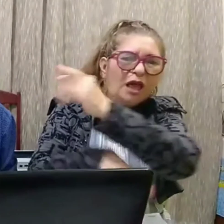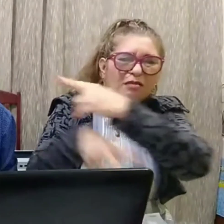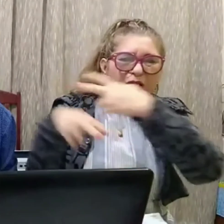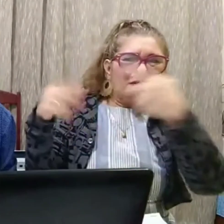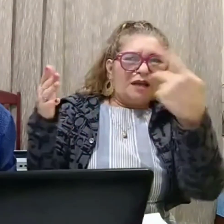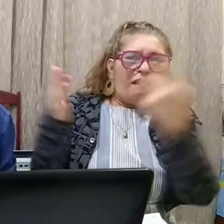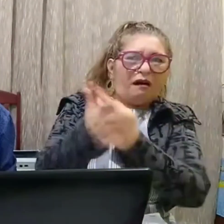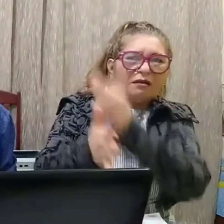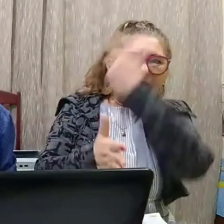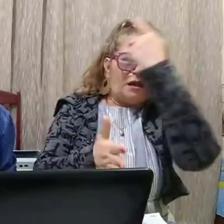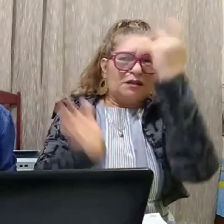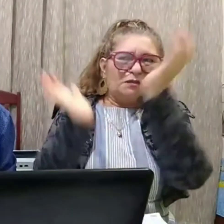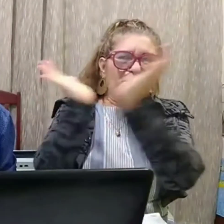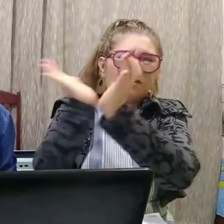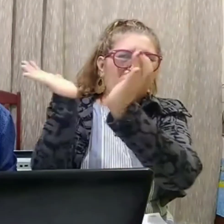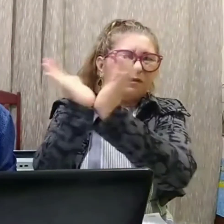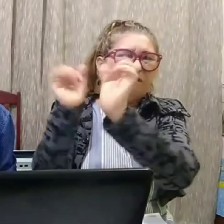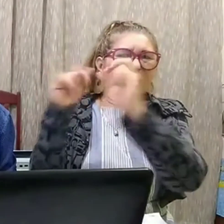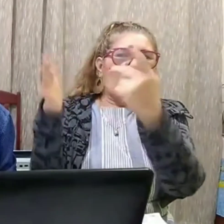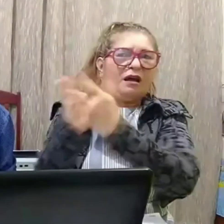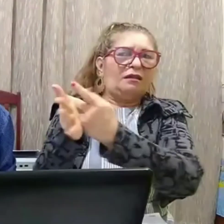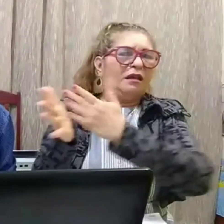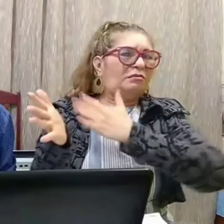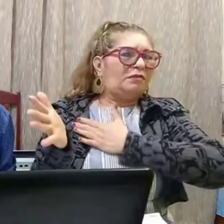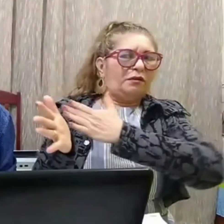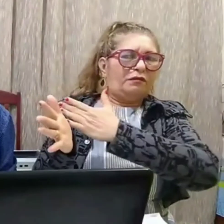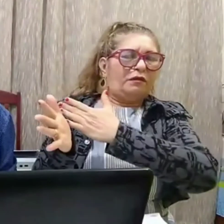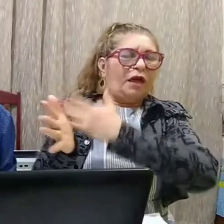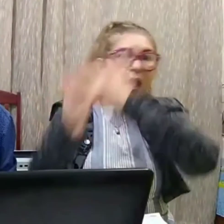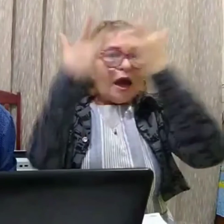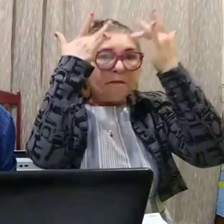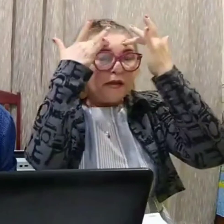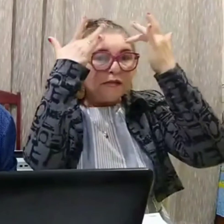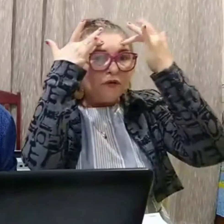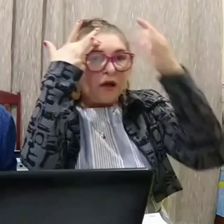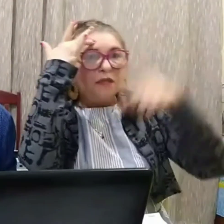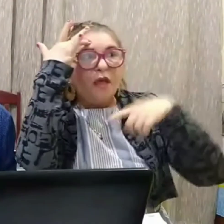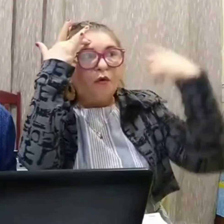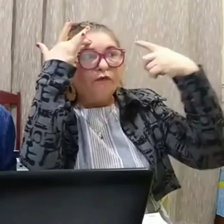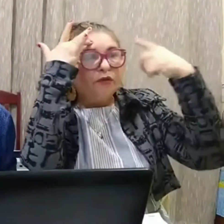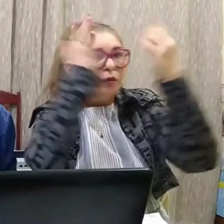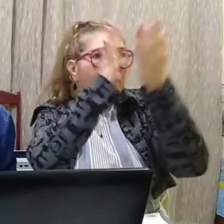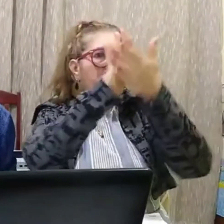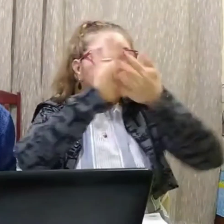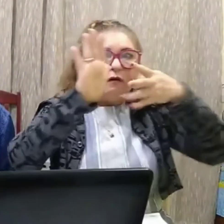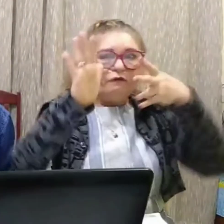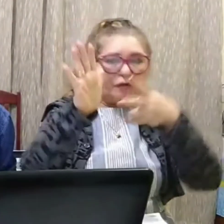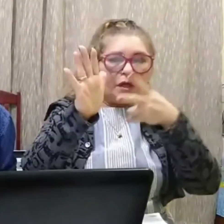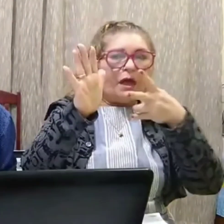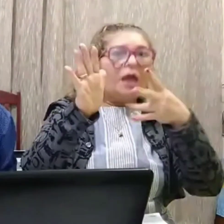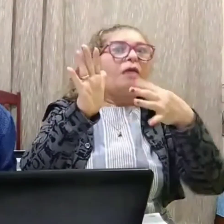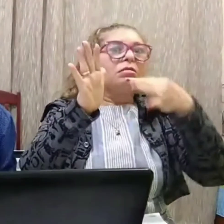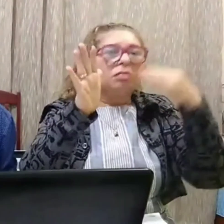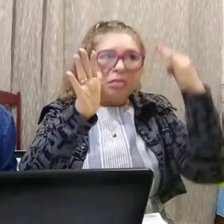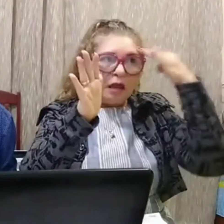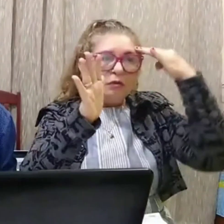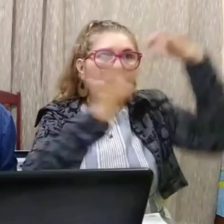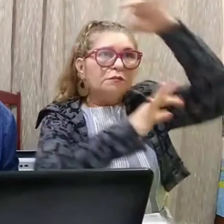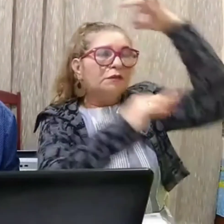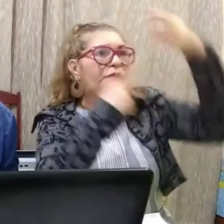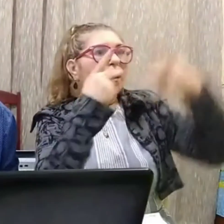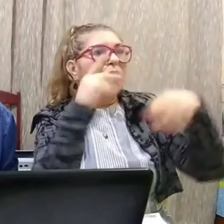as quais eu também odeio. Quem tem ouvidos, ouça o que o Espírito diz às igrejas. Ao